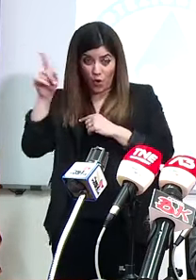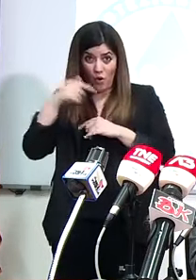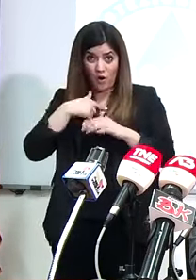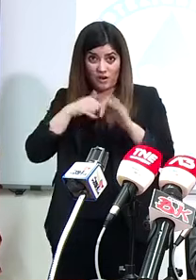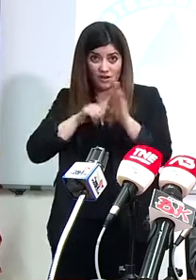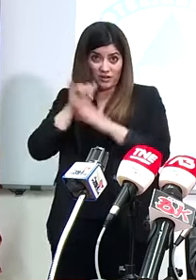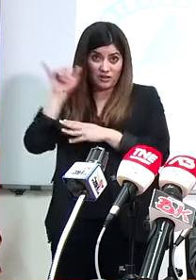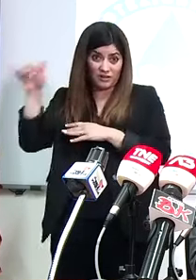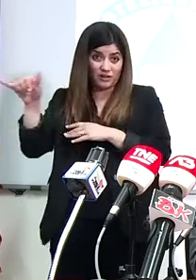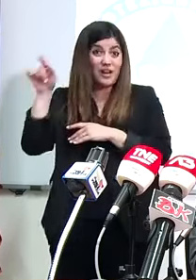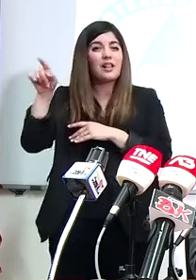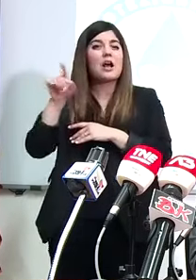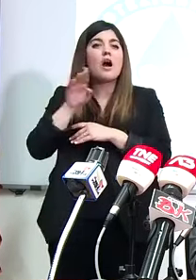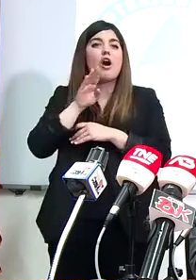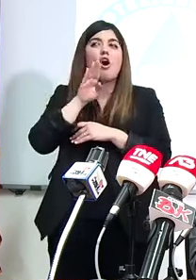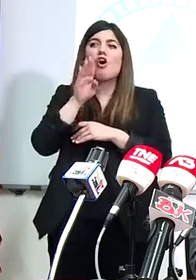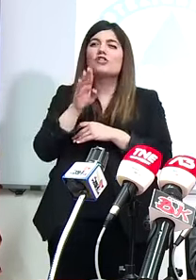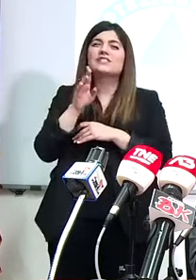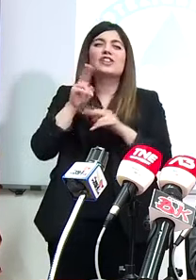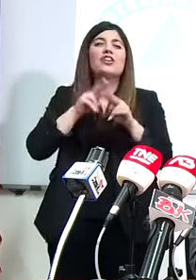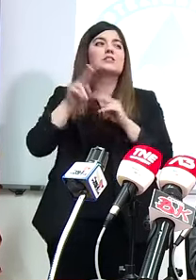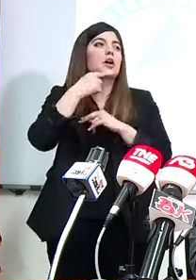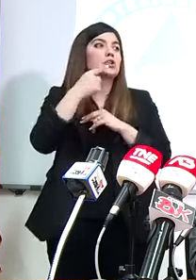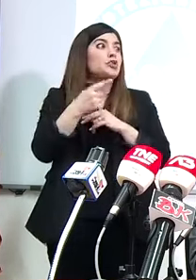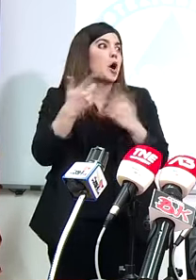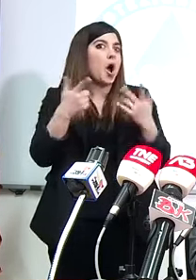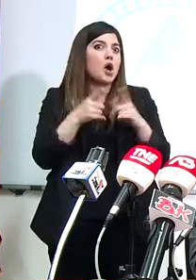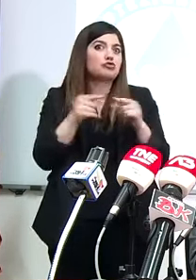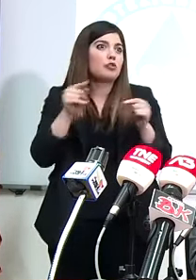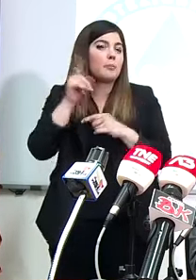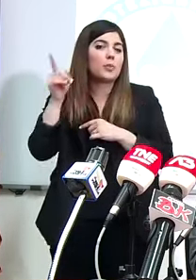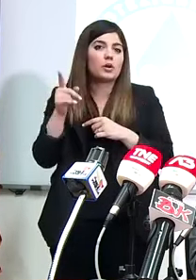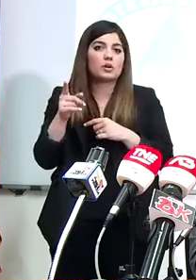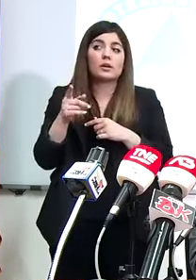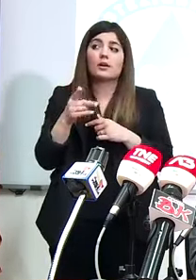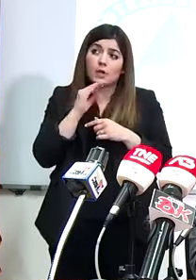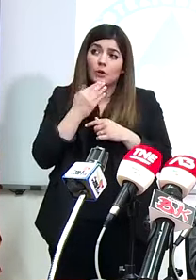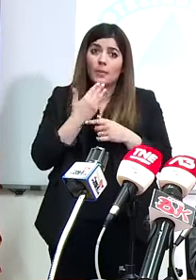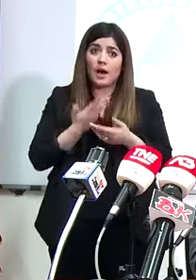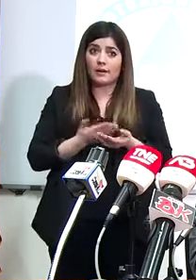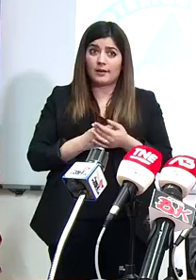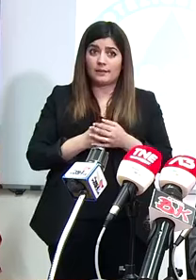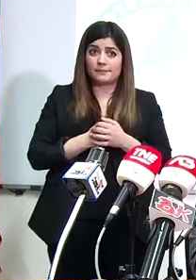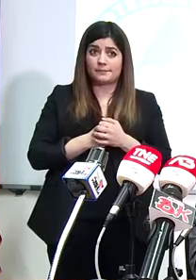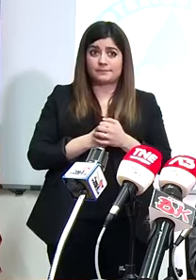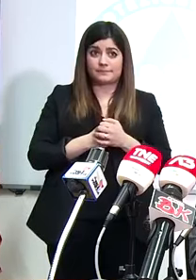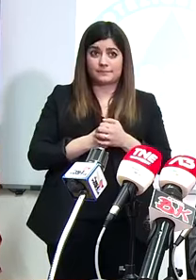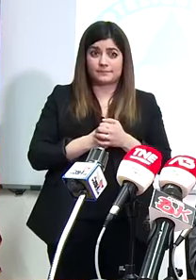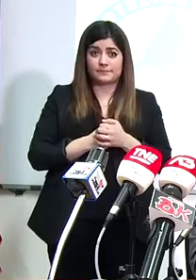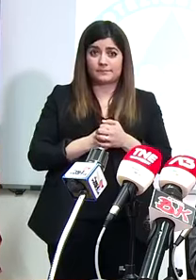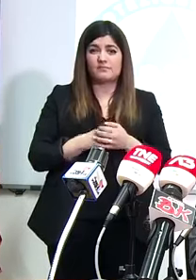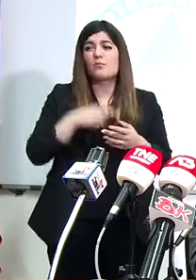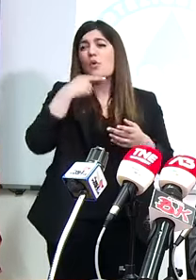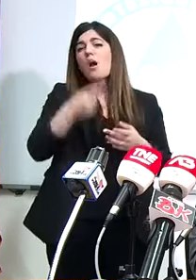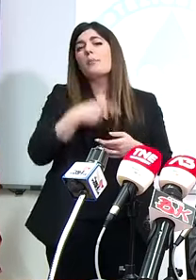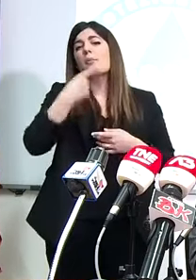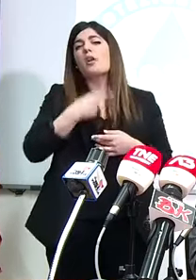dissero a zaia in giappone invece di essere qui per fortuna per fortuna se ce la sta pure miglior ma noi siamo